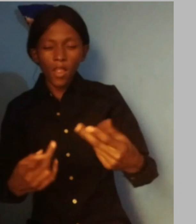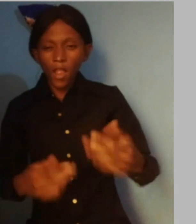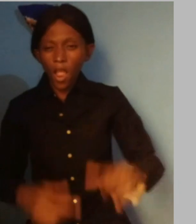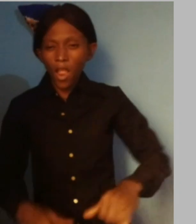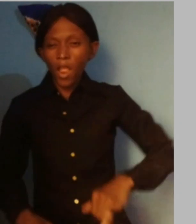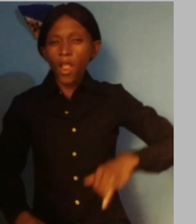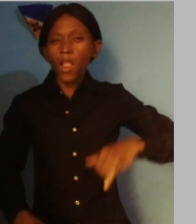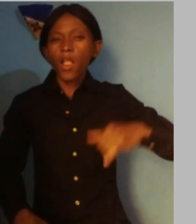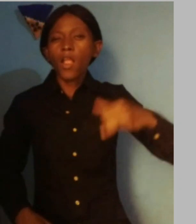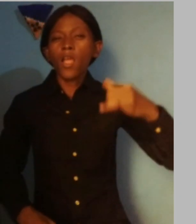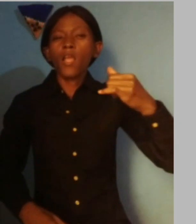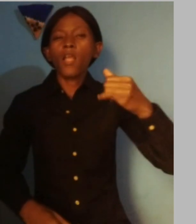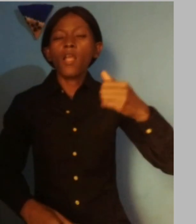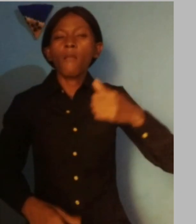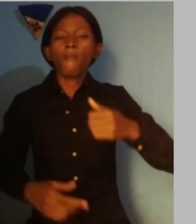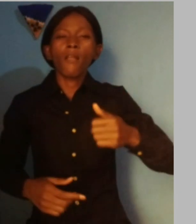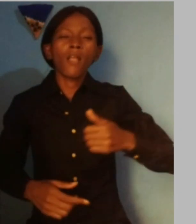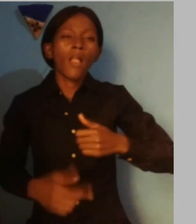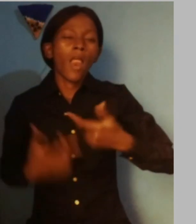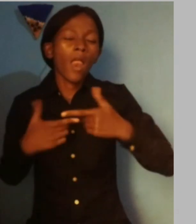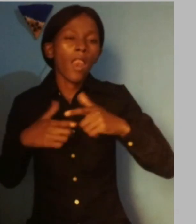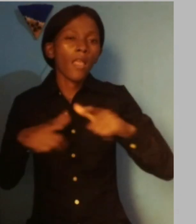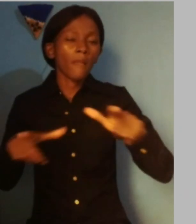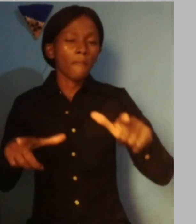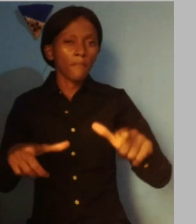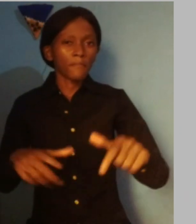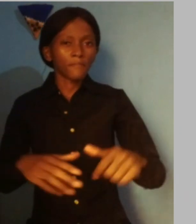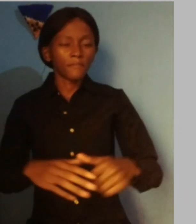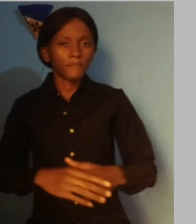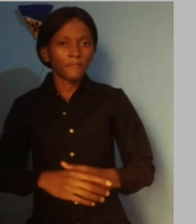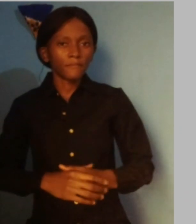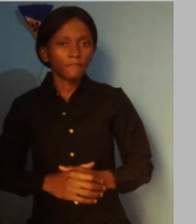la vie de notre pays.